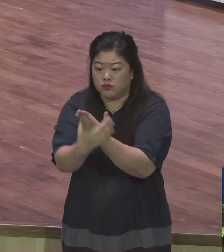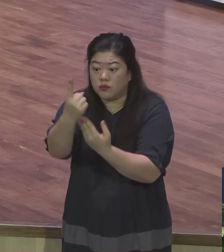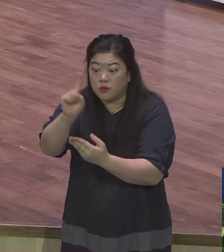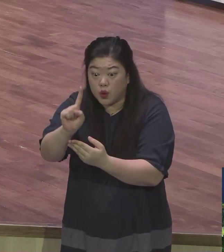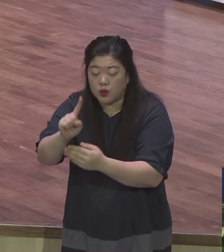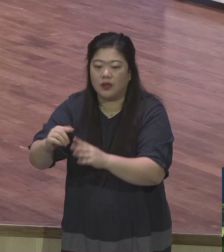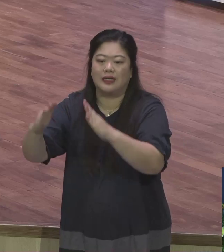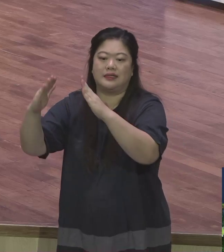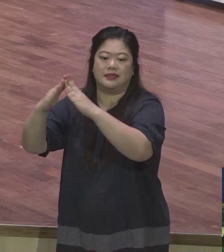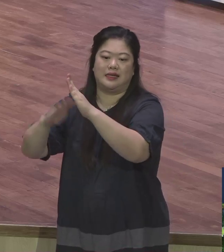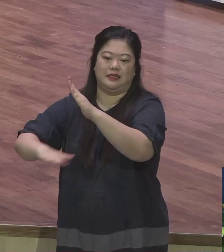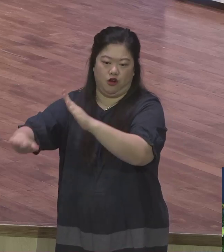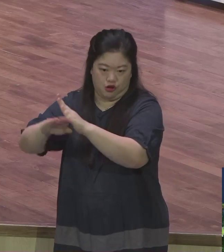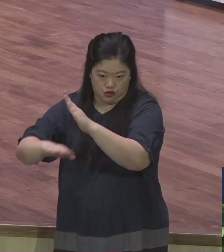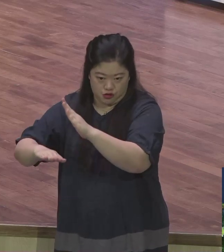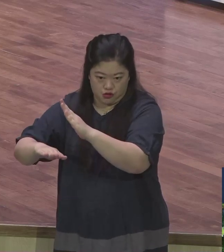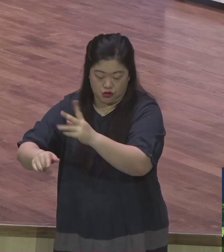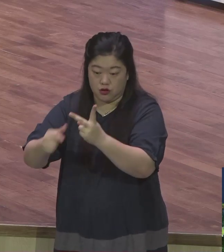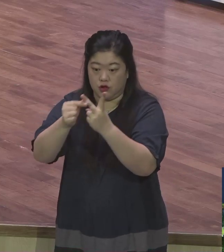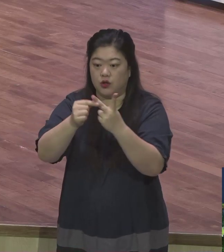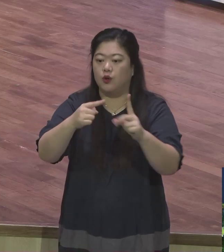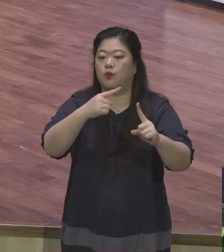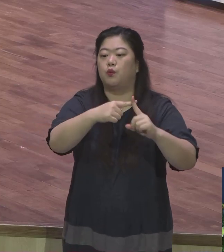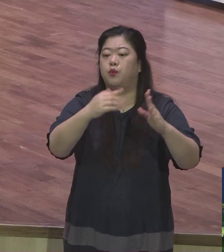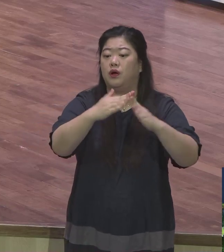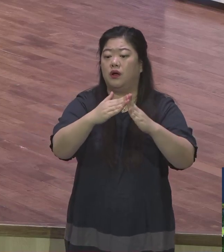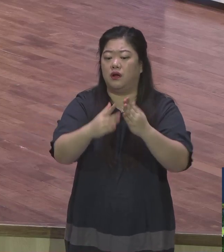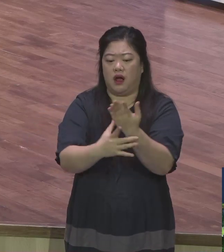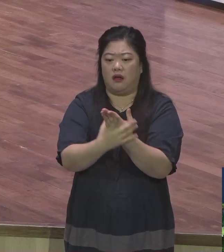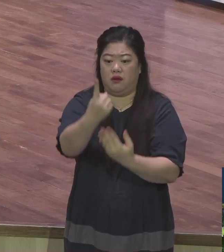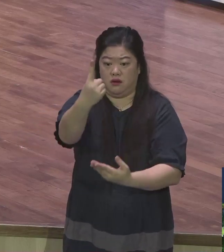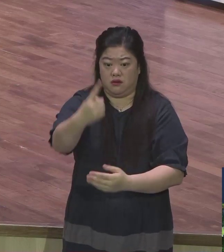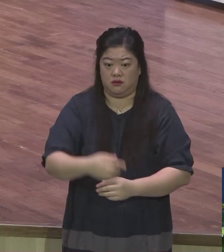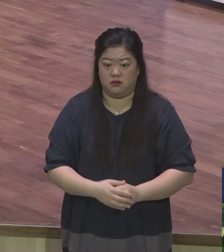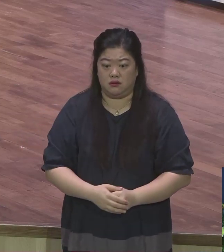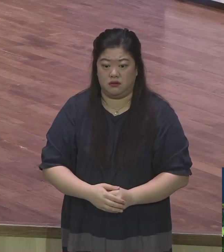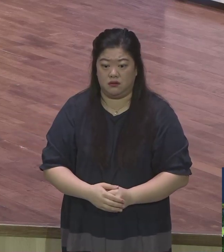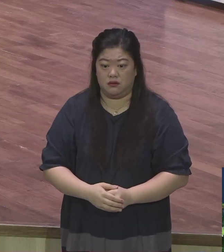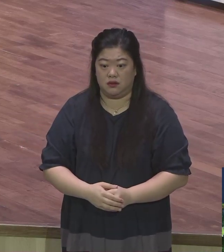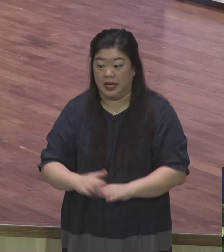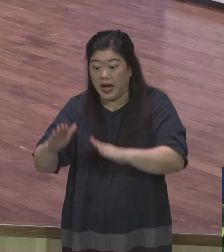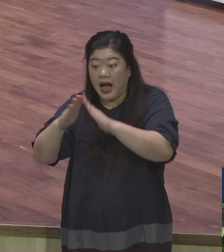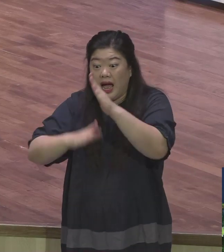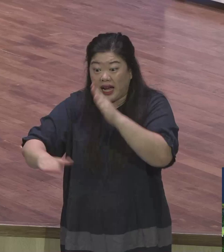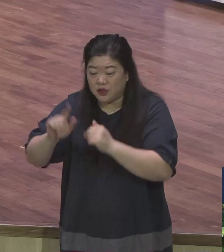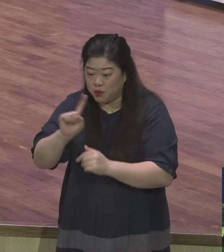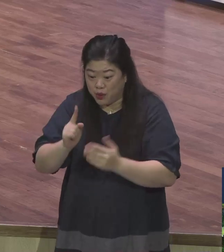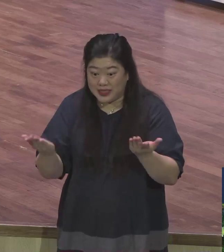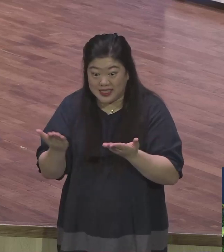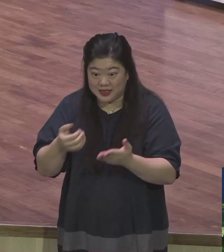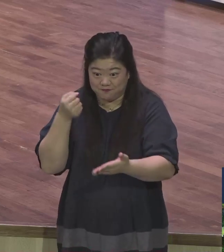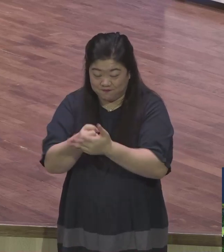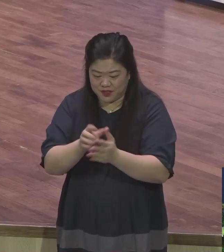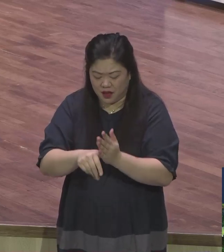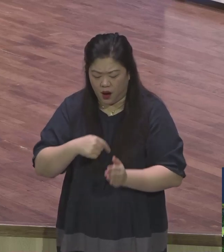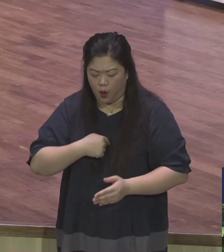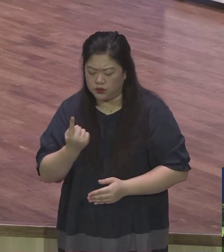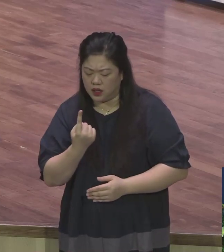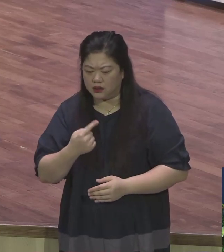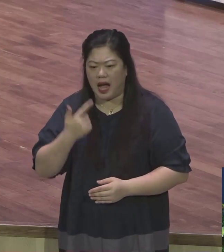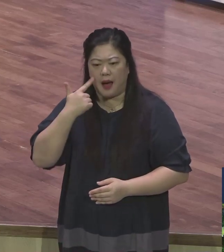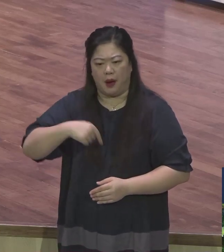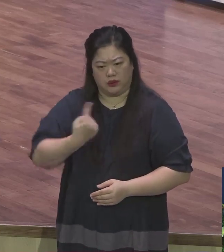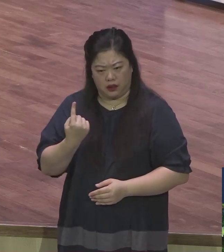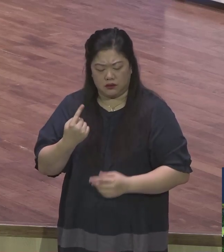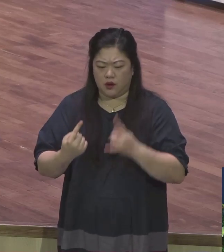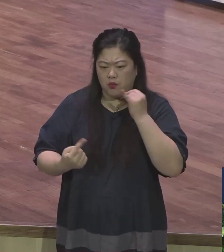가정도 다 이뤄해서 그냥 가장 마음대로 하는 것이 아니라 서로 가족 이뤄해서 하고 교회도 서로 다 단위